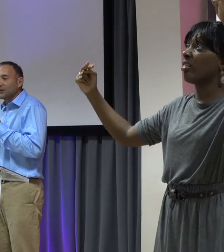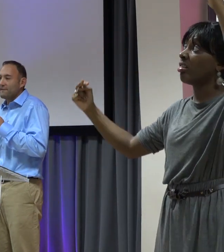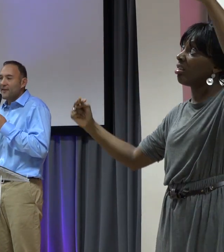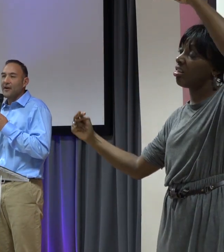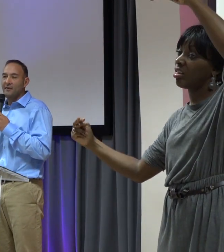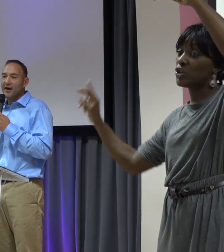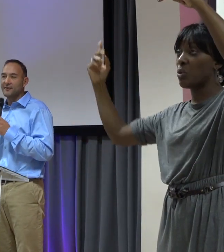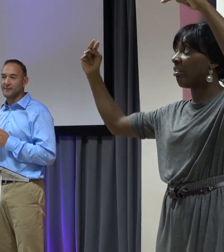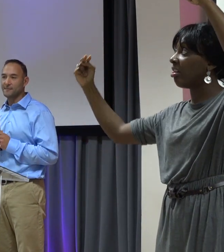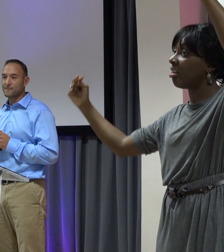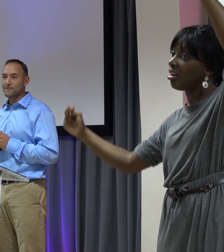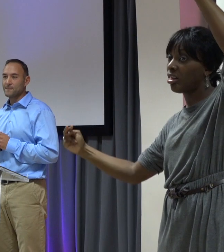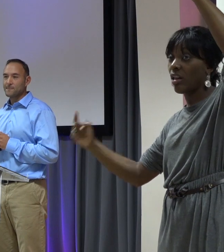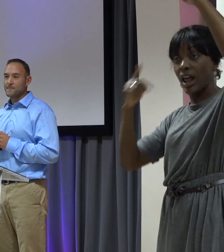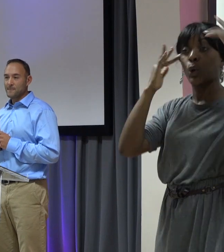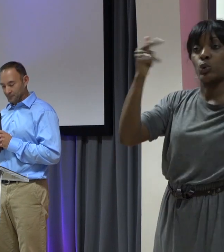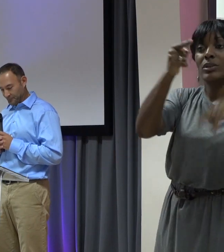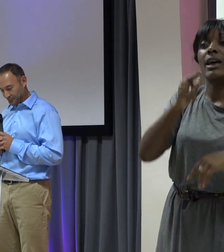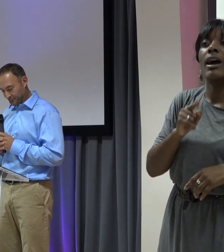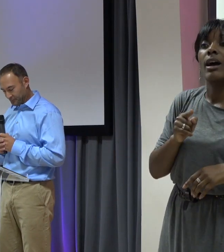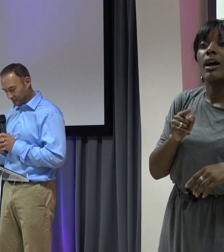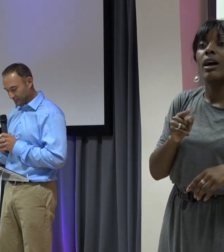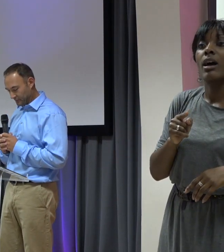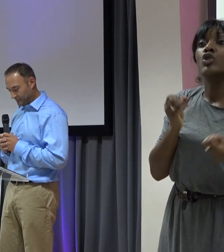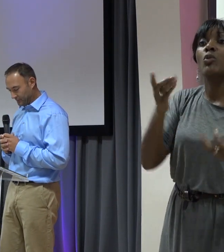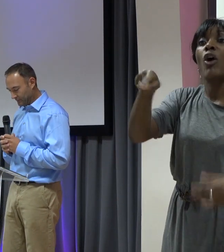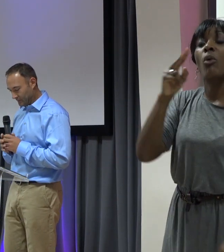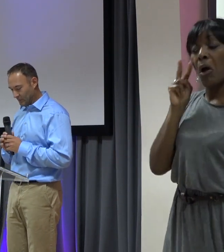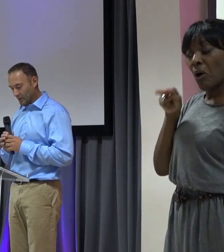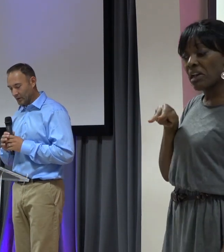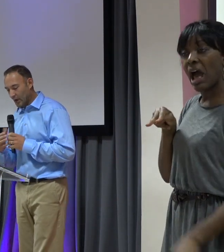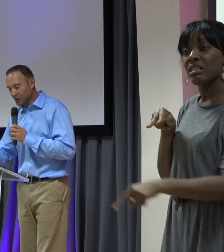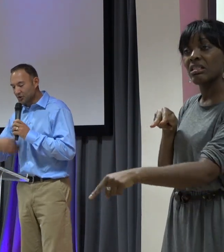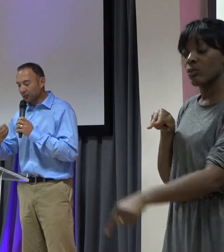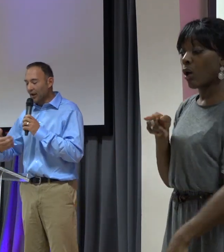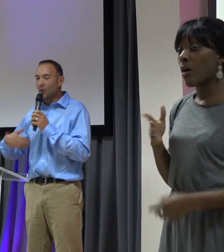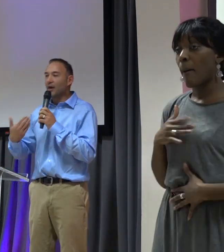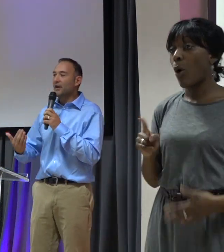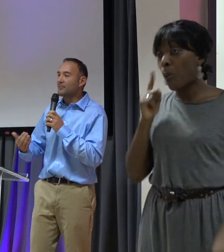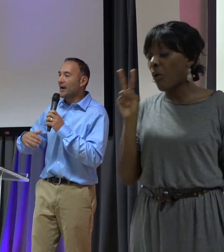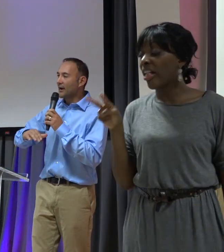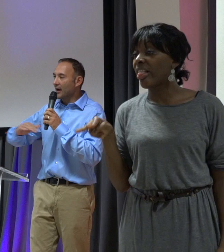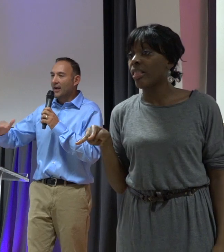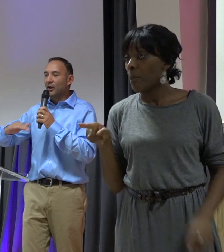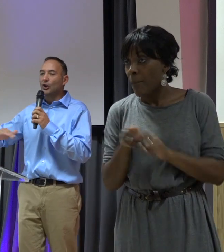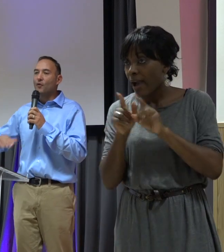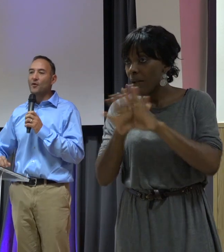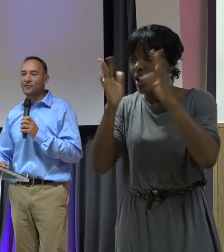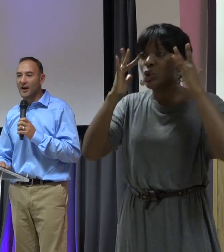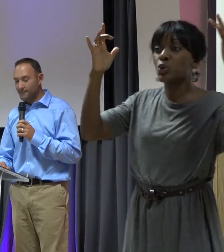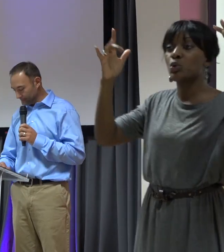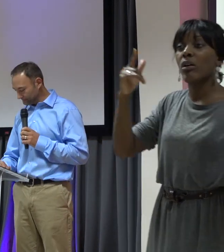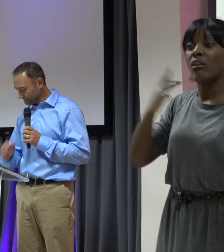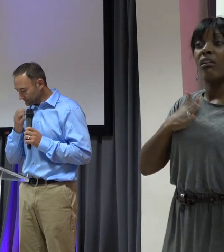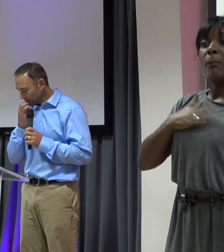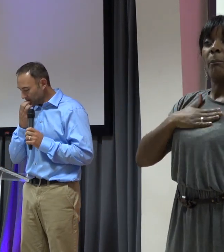don't really fear it, right? Parce que quand vous voyez quelque chose très bas, vous n'avez pas de crainte pour cela. I want to explain what I mean by having a low view of Et